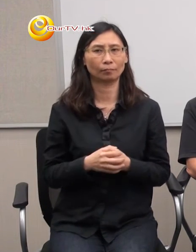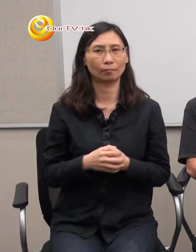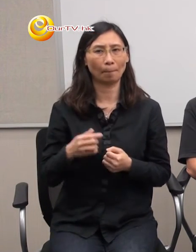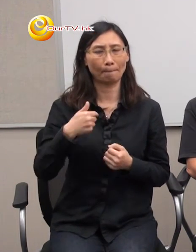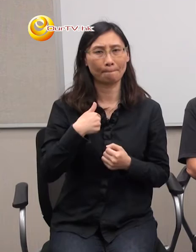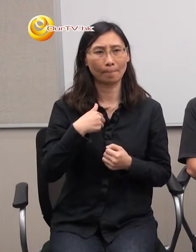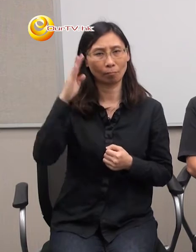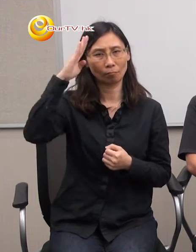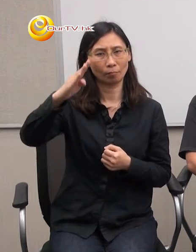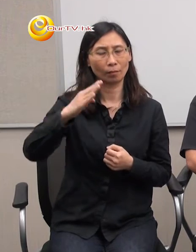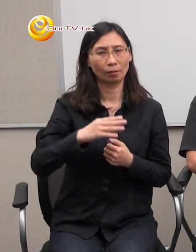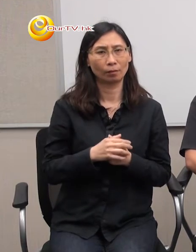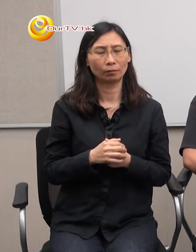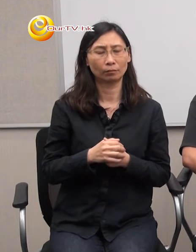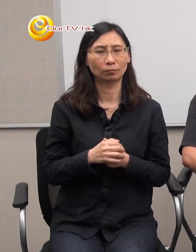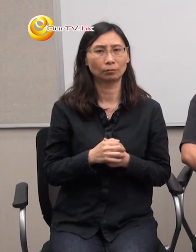我希望